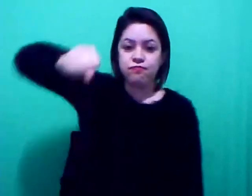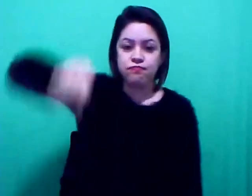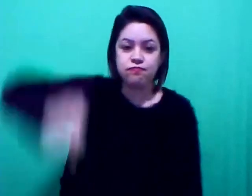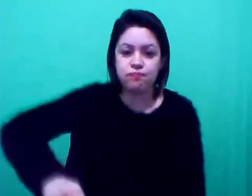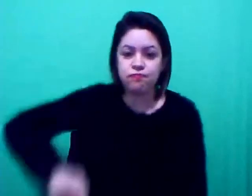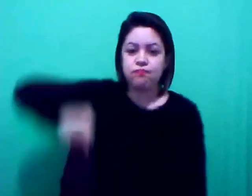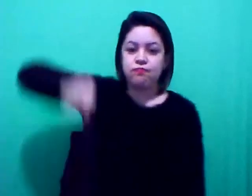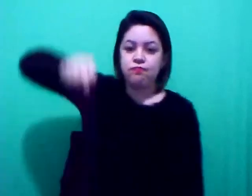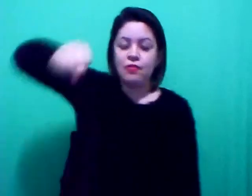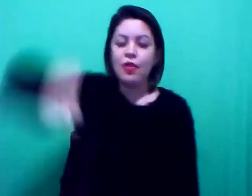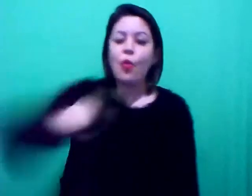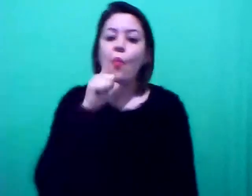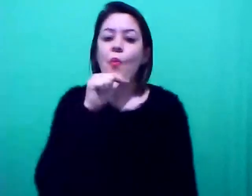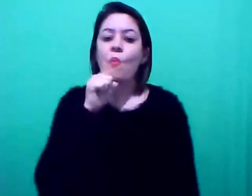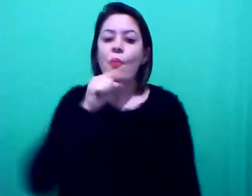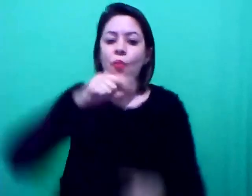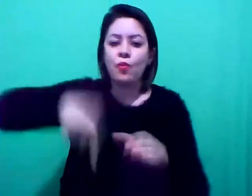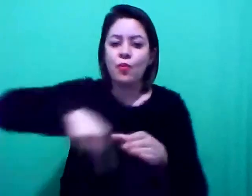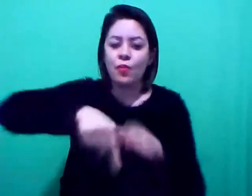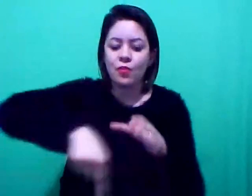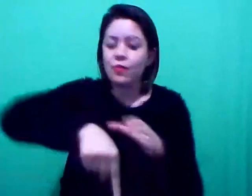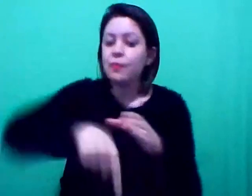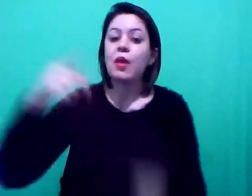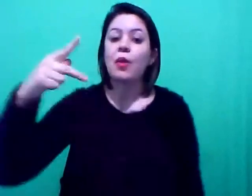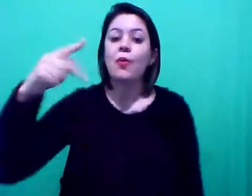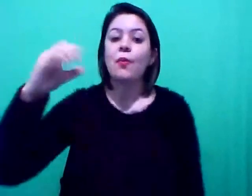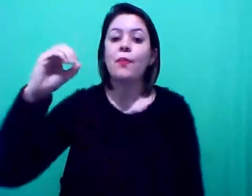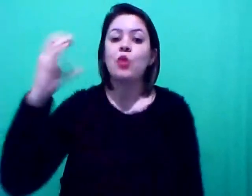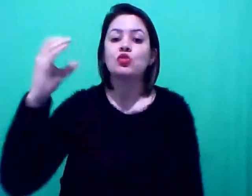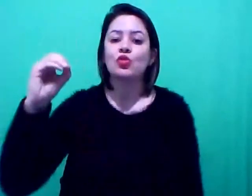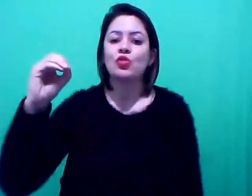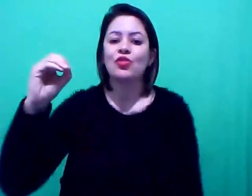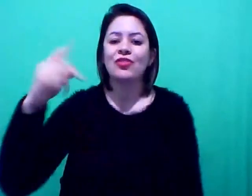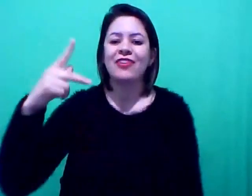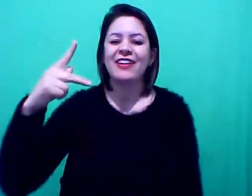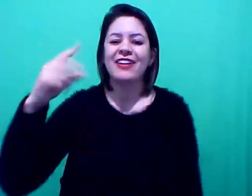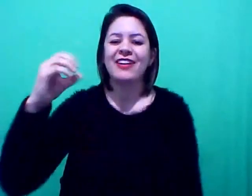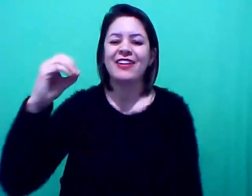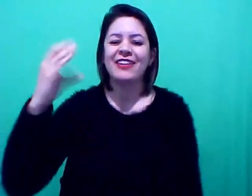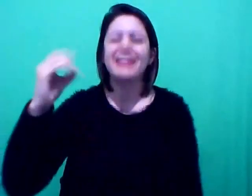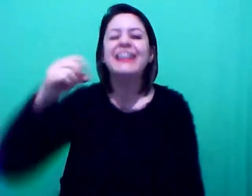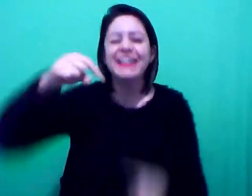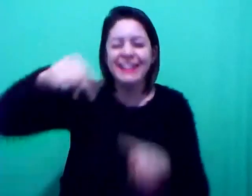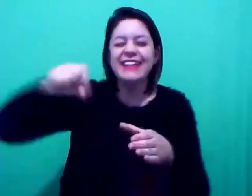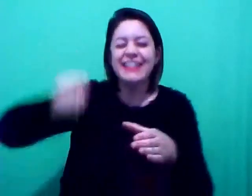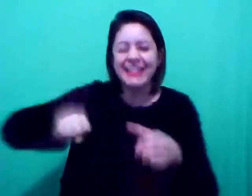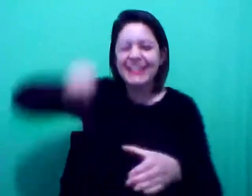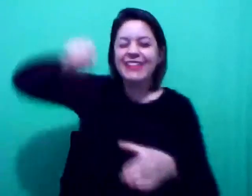que tem uma máquina de água, um poço, um